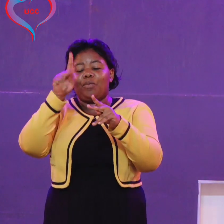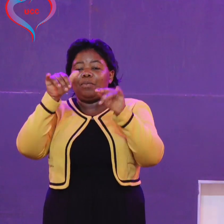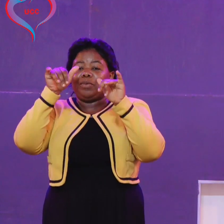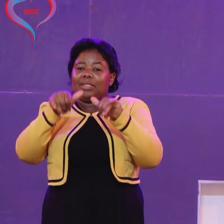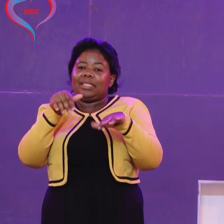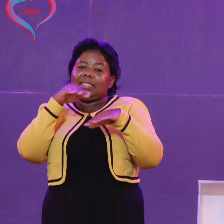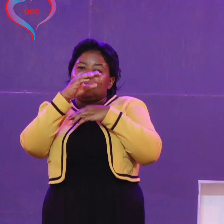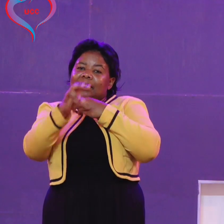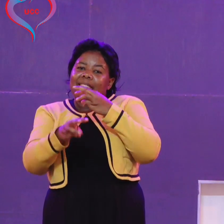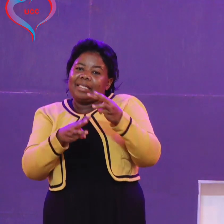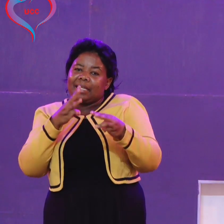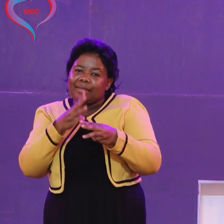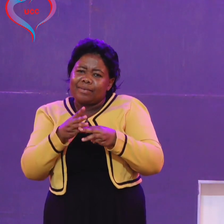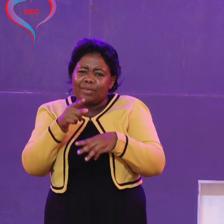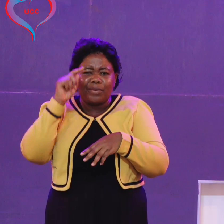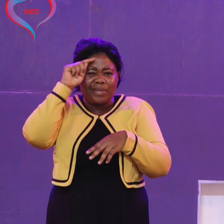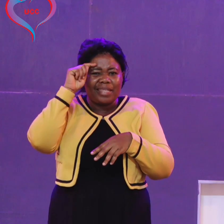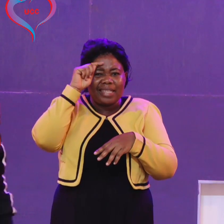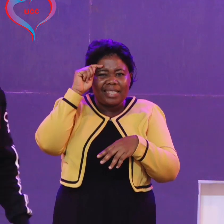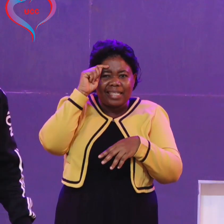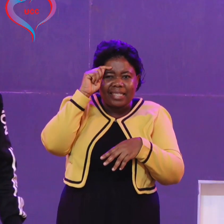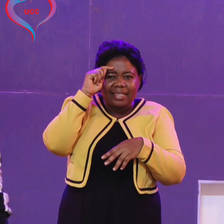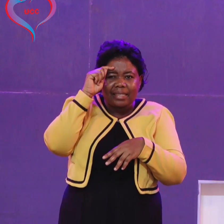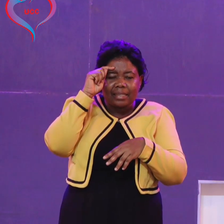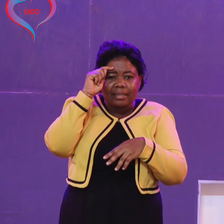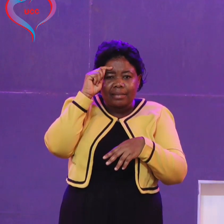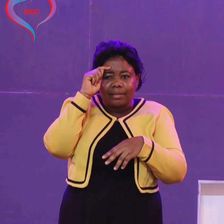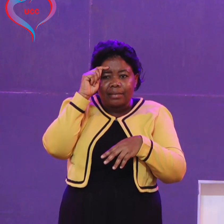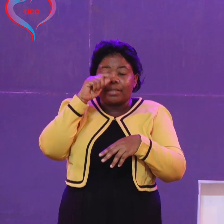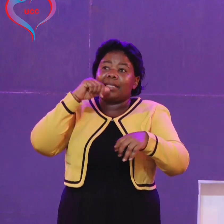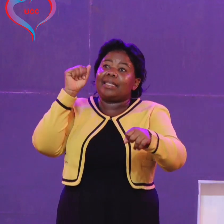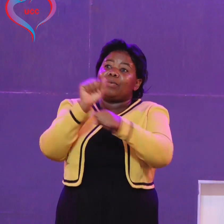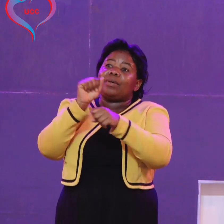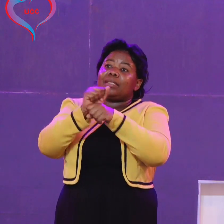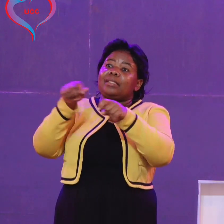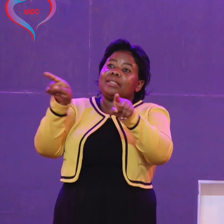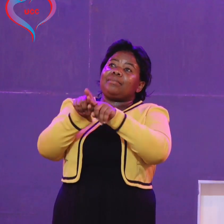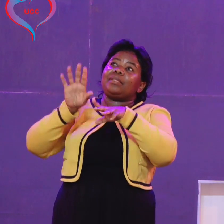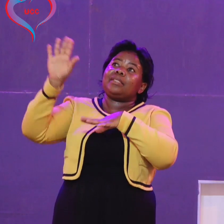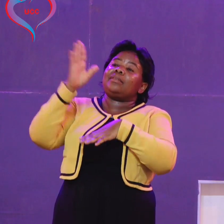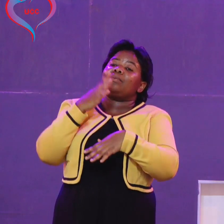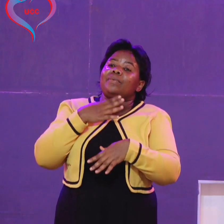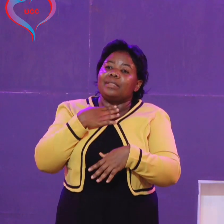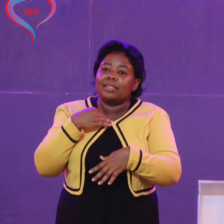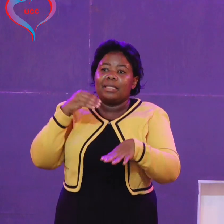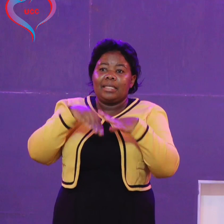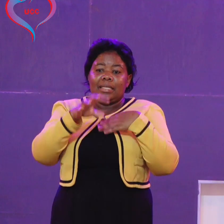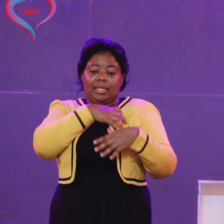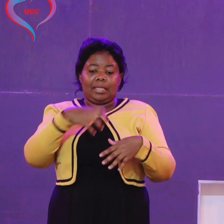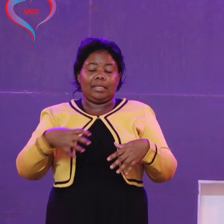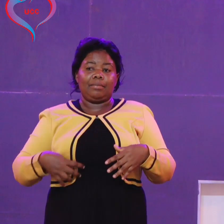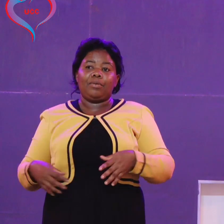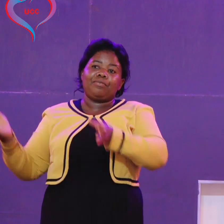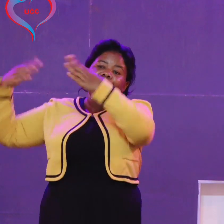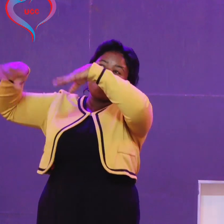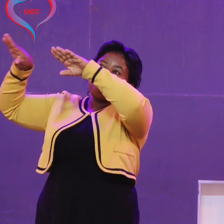nsi abalowoozanga si kintu. Era akolanga bw'ayagala mujje eri omuggulu. Era